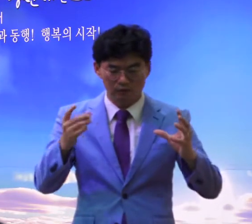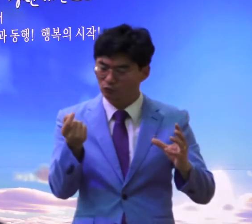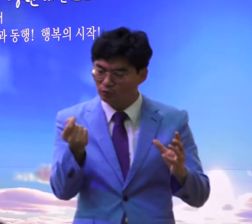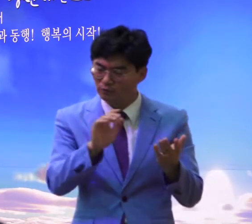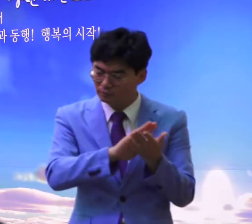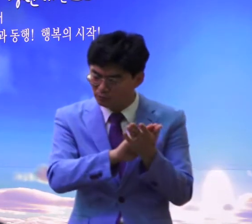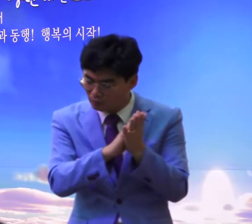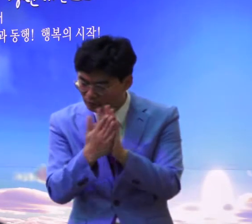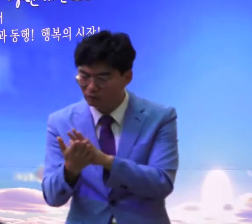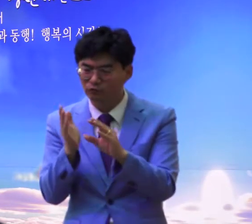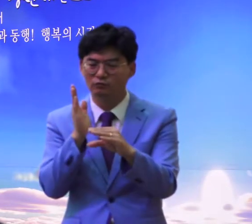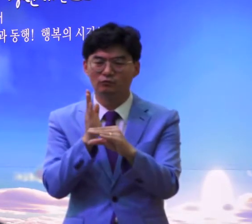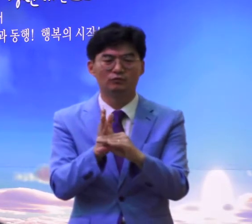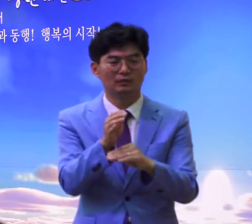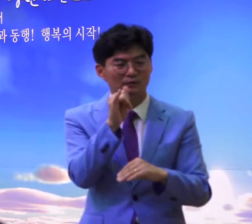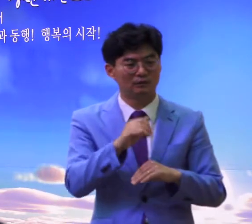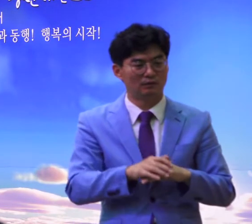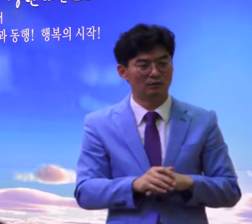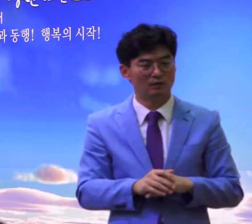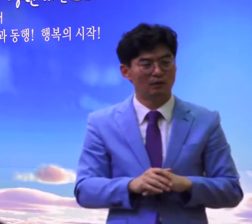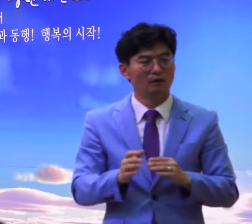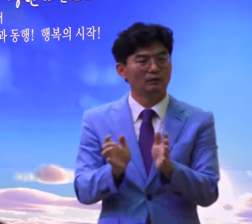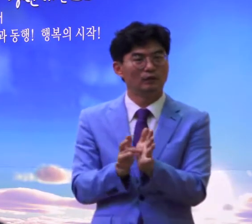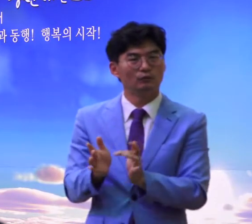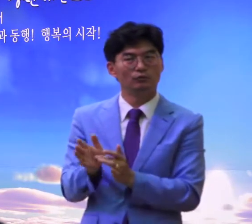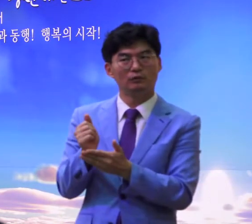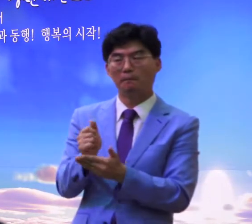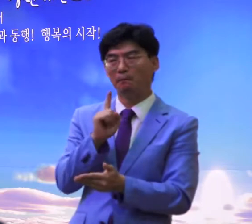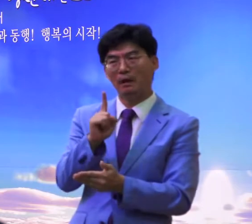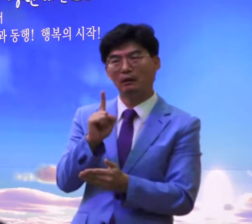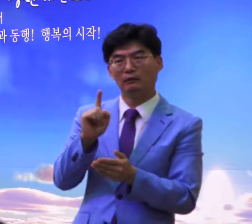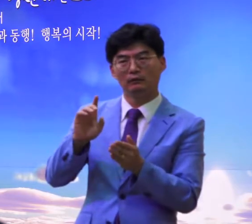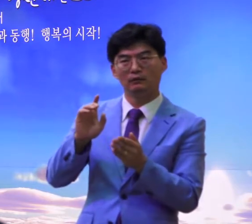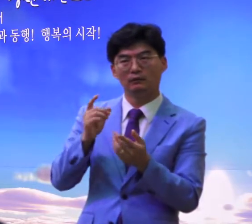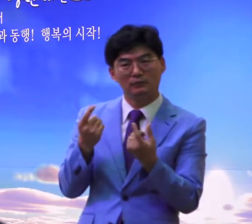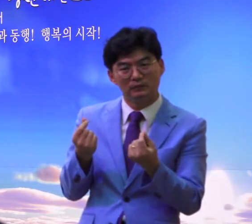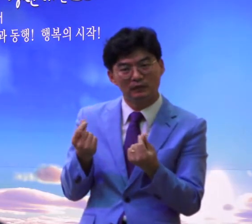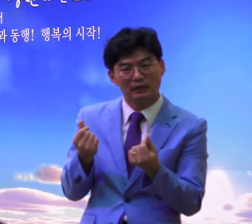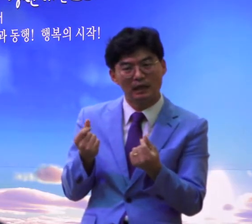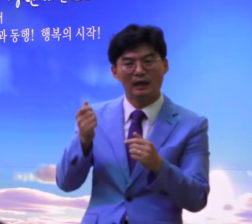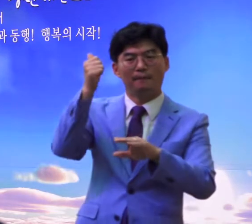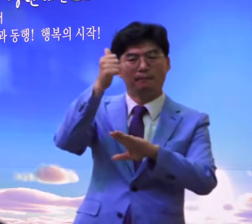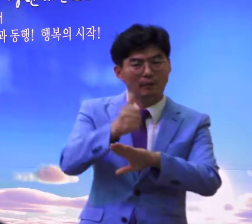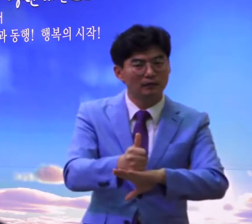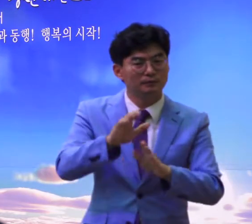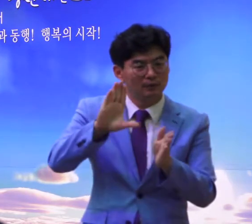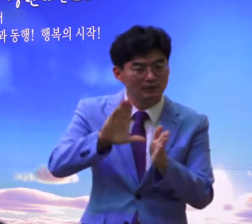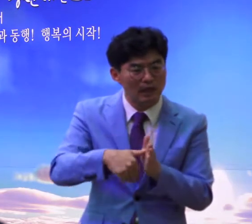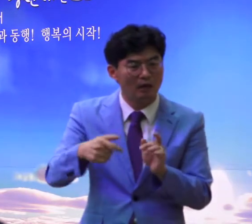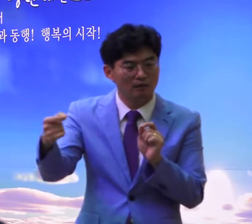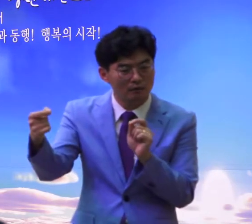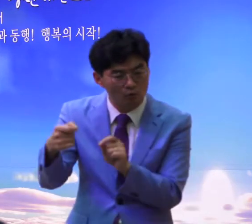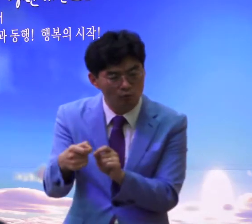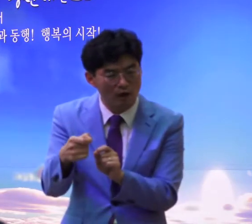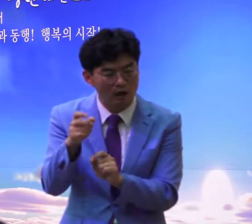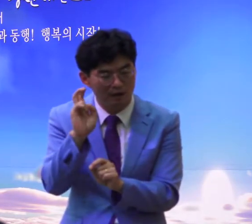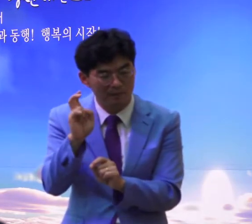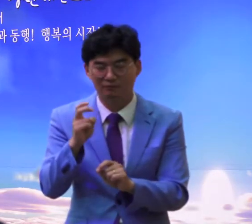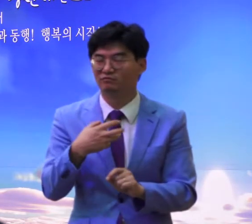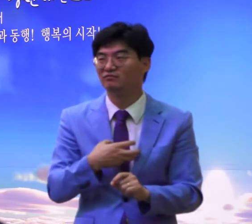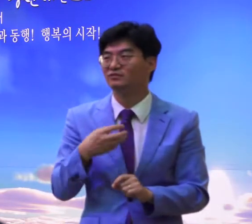마지막 때를 향해서 가고 있는 것을 우리가 신앙적으로 직감하고 느끼는 것은 굉장히 중요합니다. 그래서 더더욱 여러분 삶